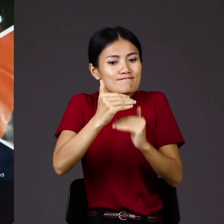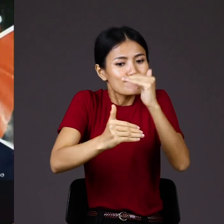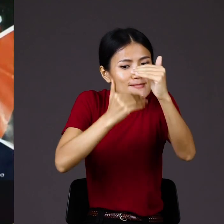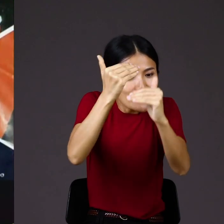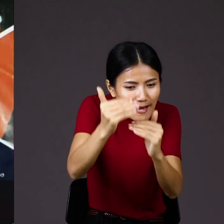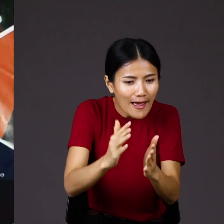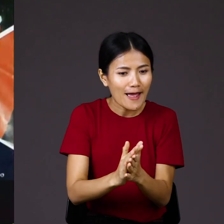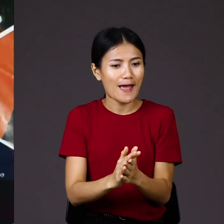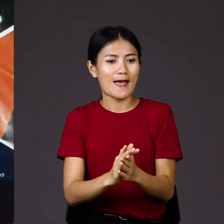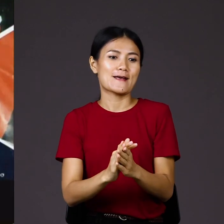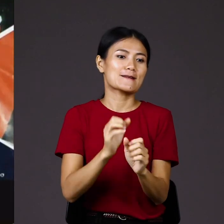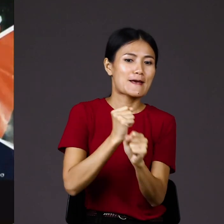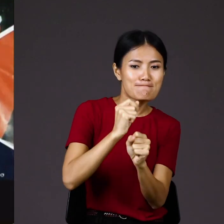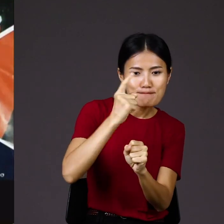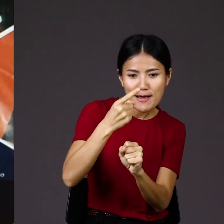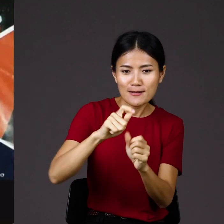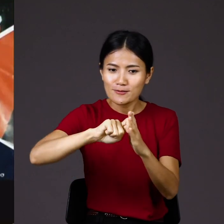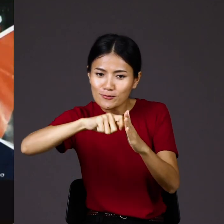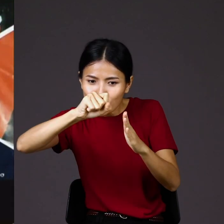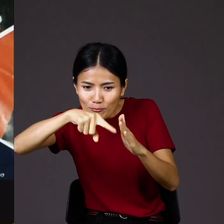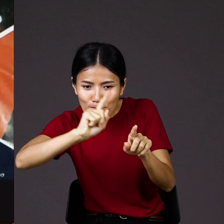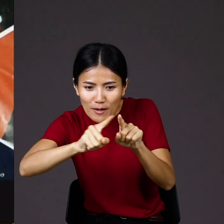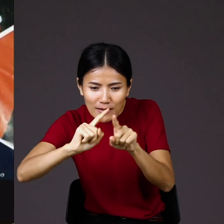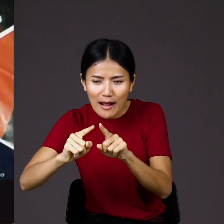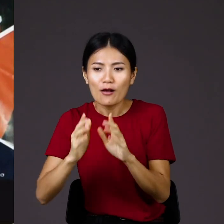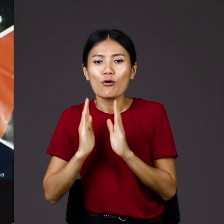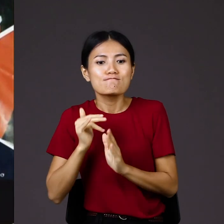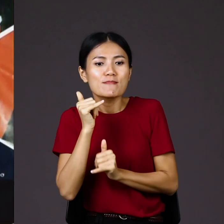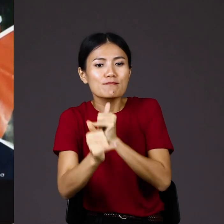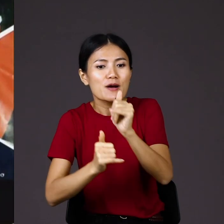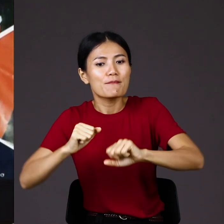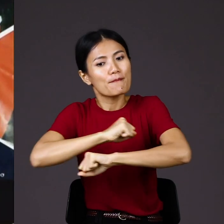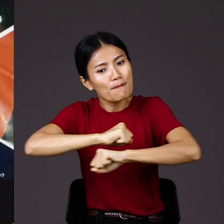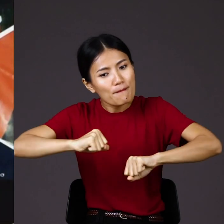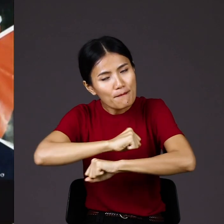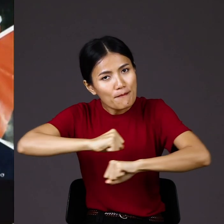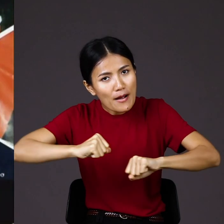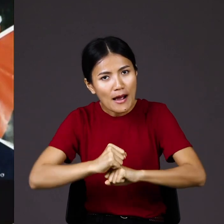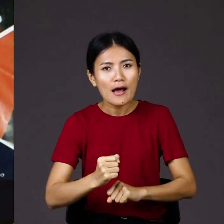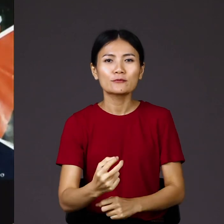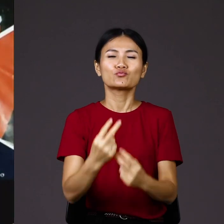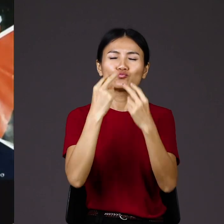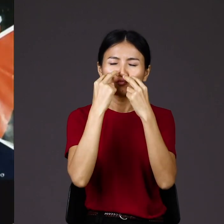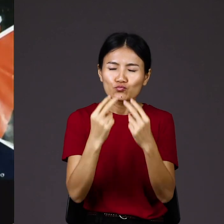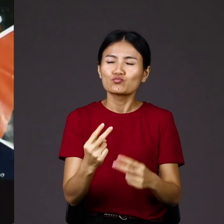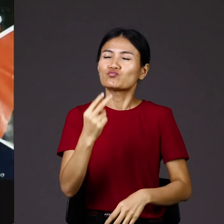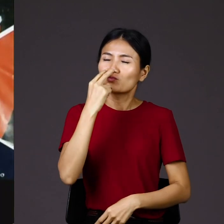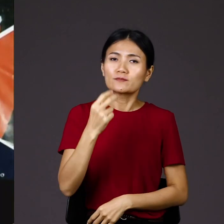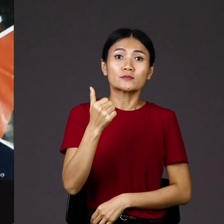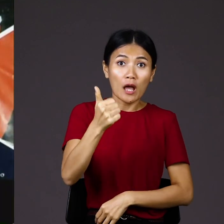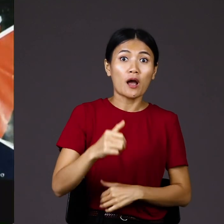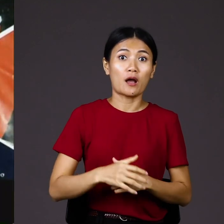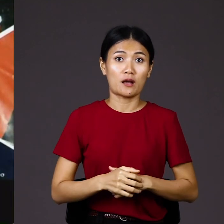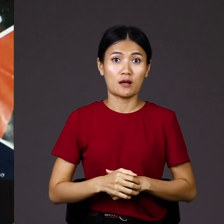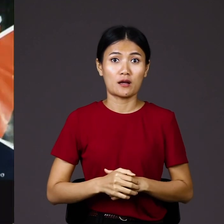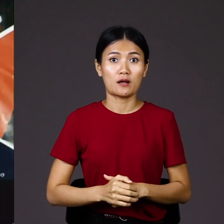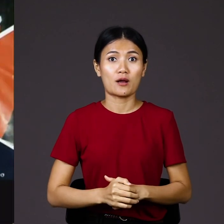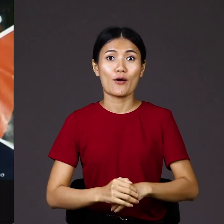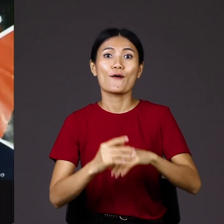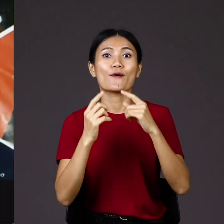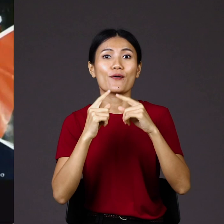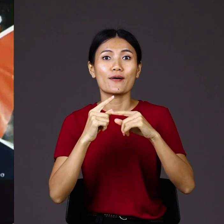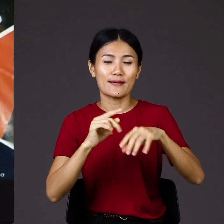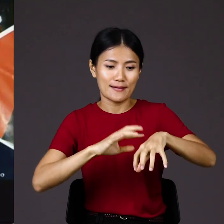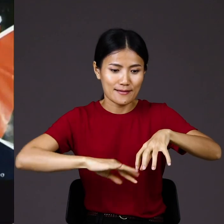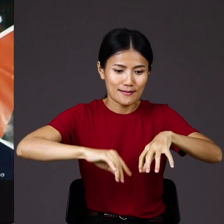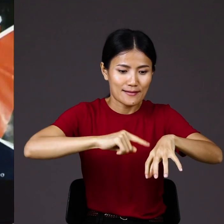ำลังกายในเกาะเกร็ดได้มากขึ้นให้ไปสูดอากาศหายใจอากาศบริสุทธิ์ที่เกาะเกตได้มากขึ้นเ